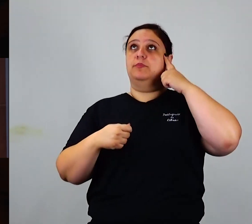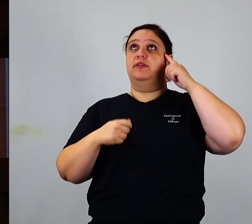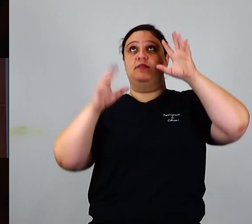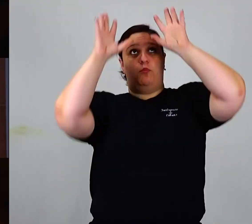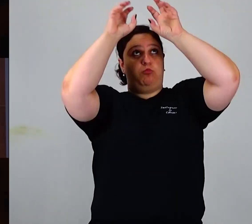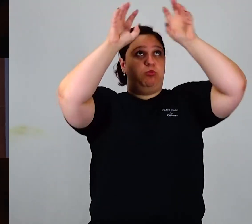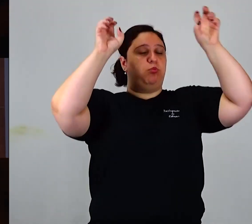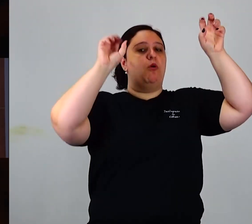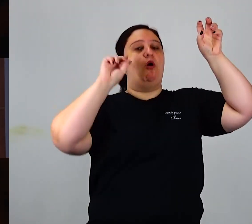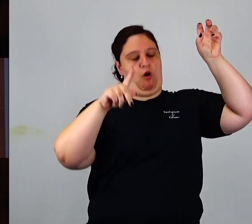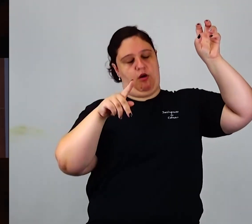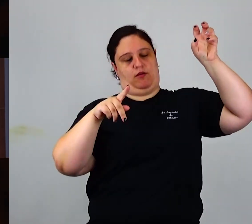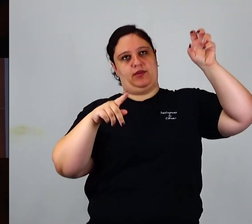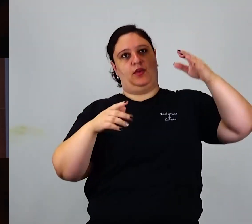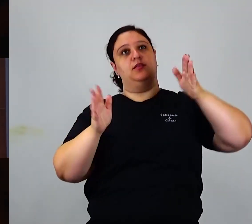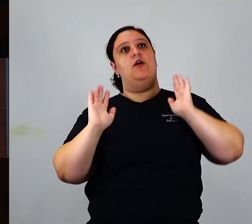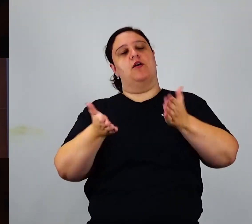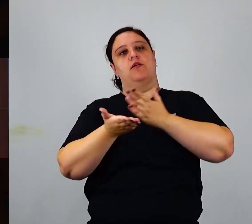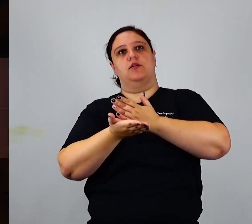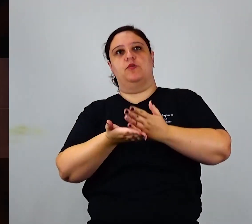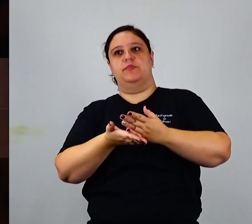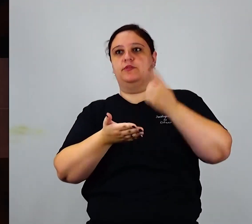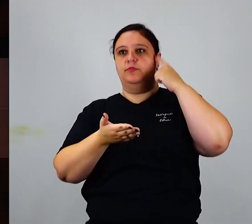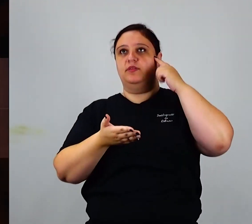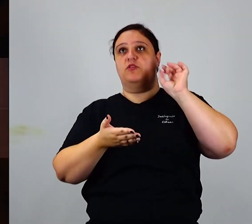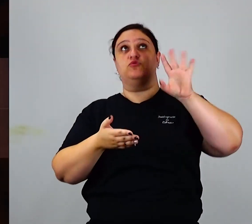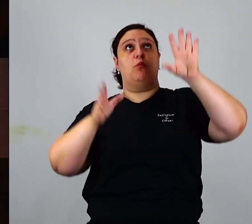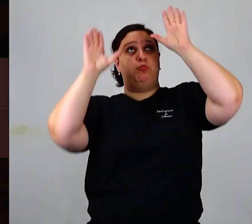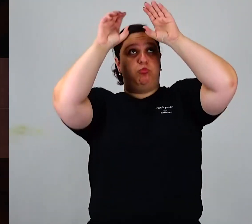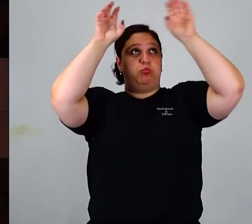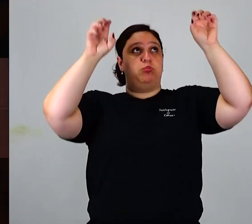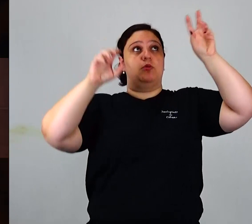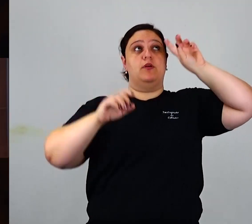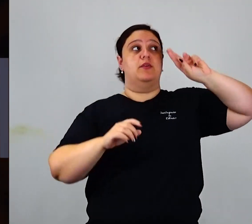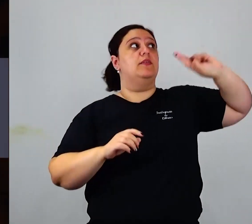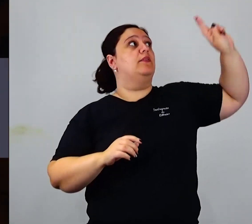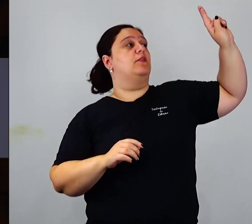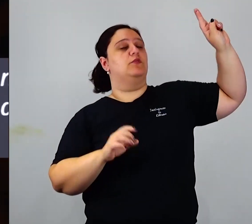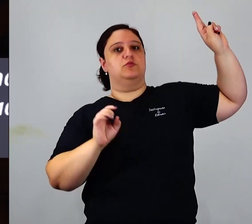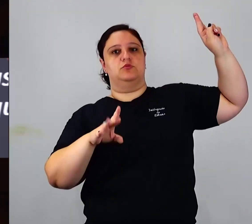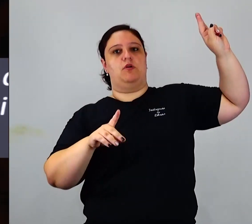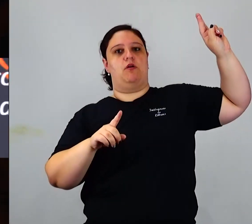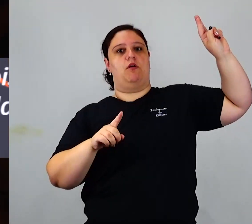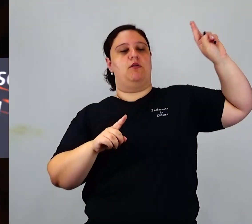partir de hoje eu vou só ficar pensando nas coisas do alto. Não, ele